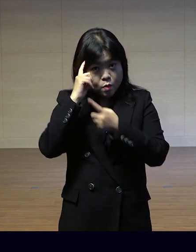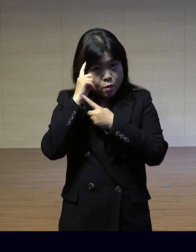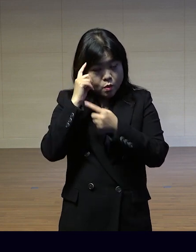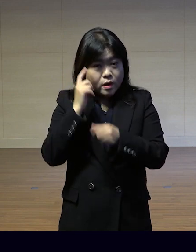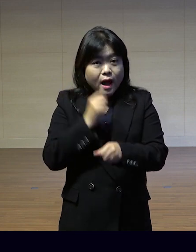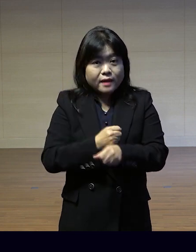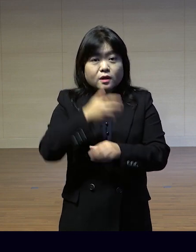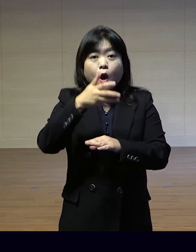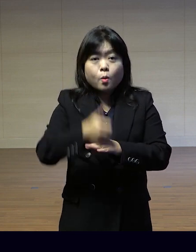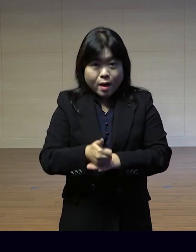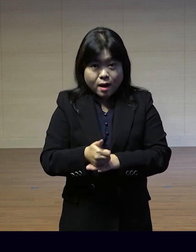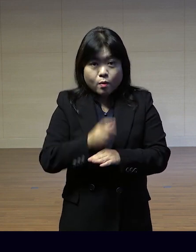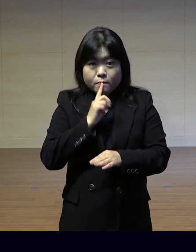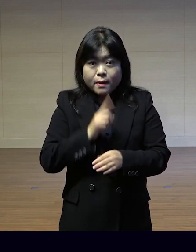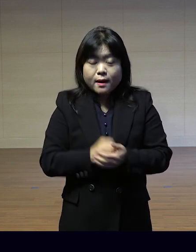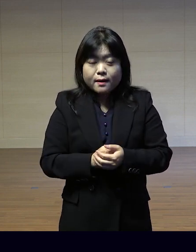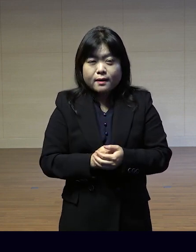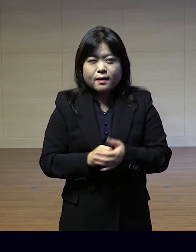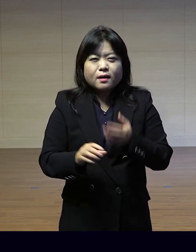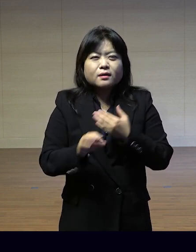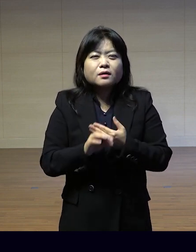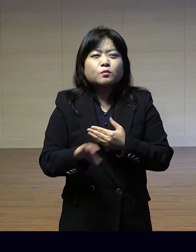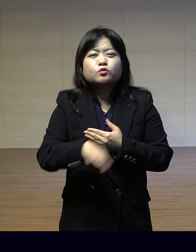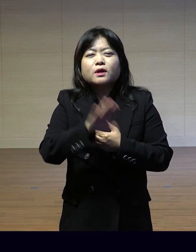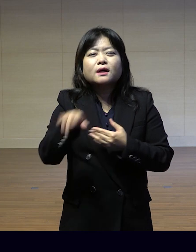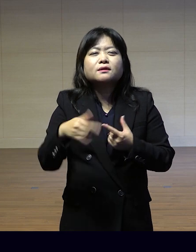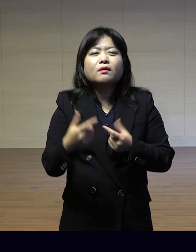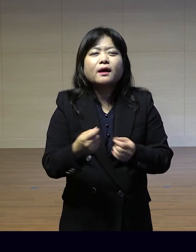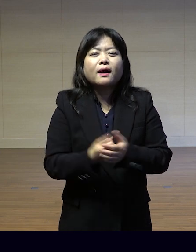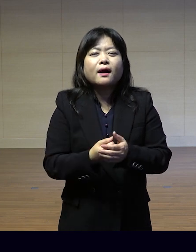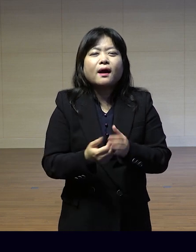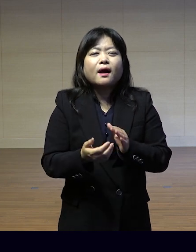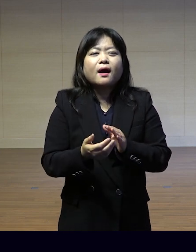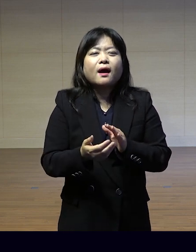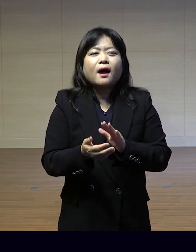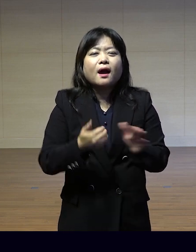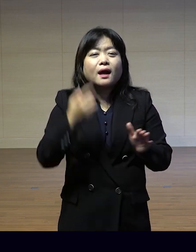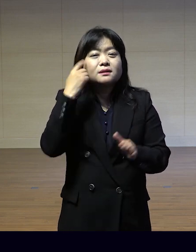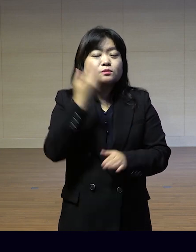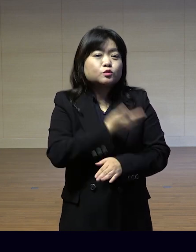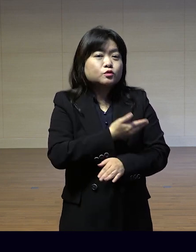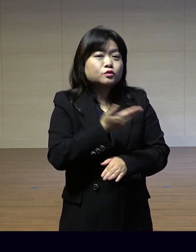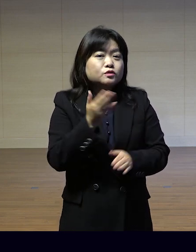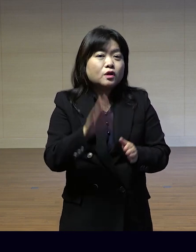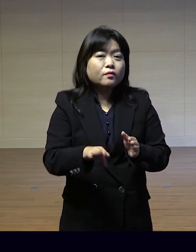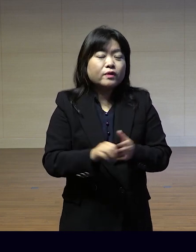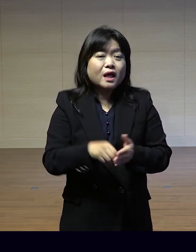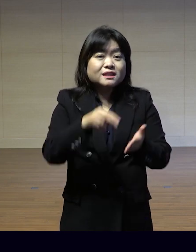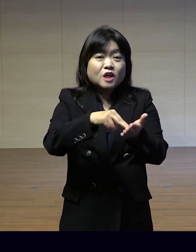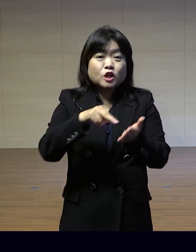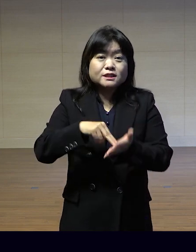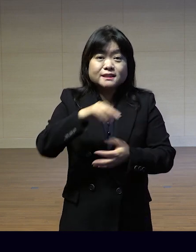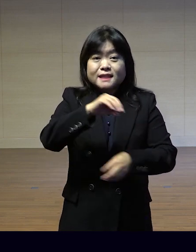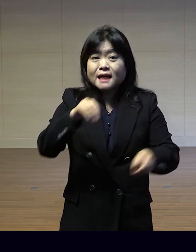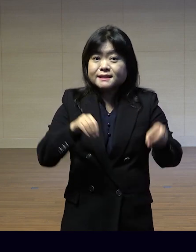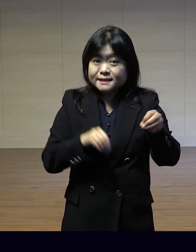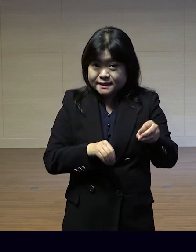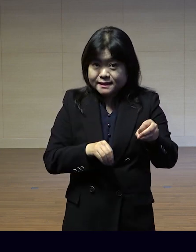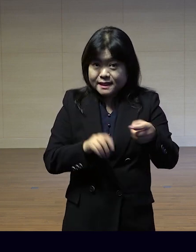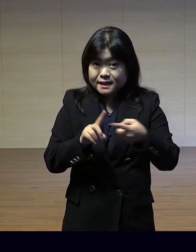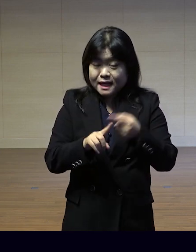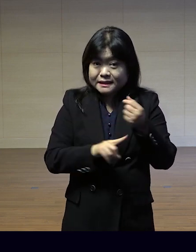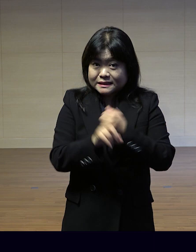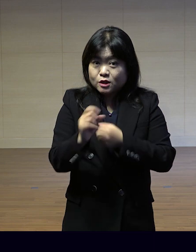결과다. 예를 들면 그래서 우리가 그렇게 아까 누가 어떤 분 질문하셨는데 역지사지에 어떤